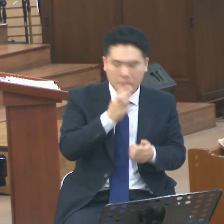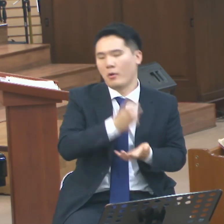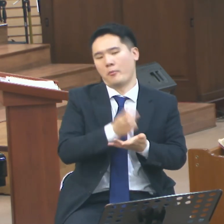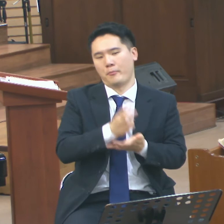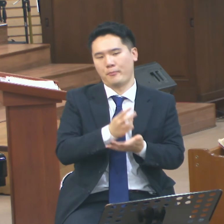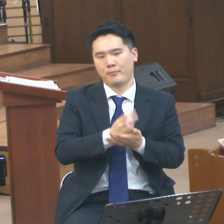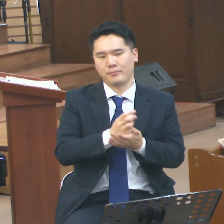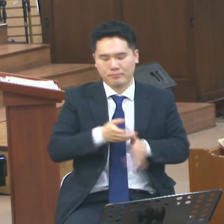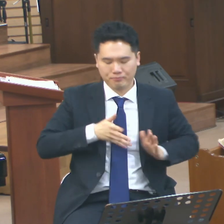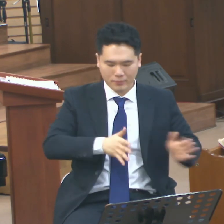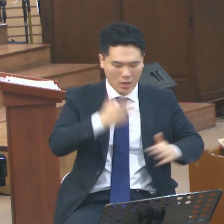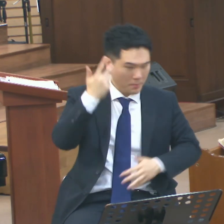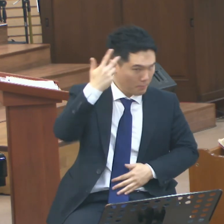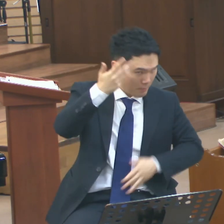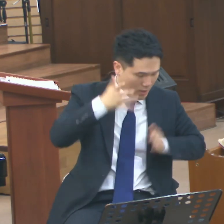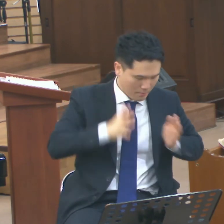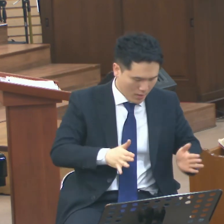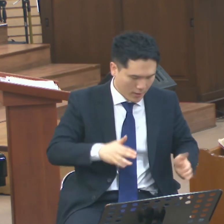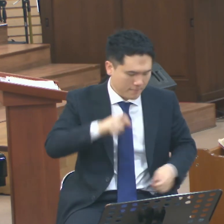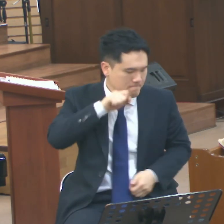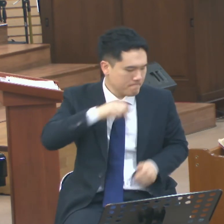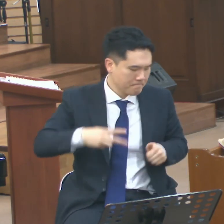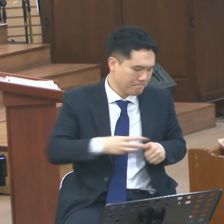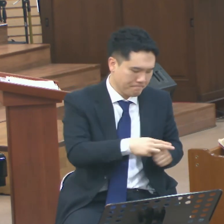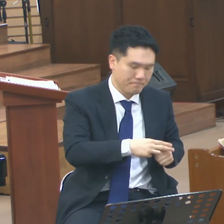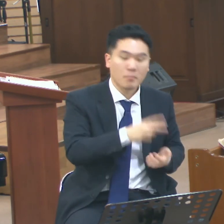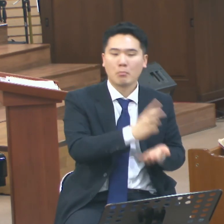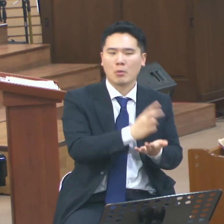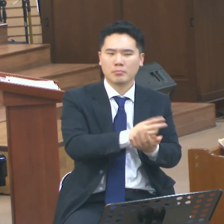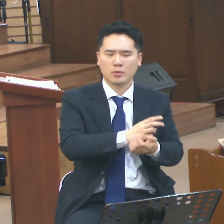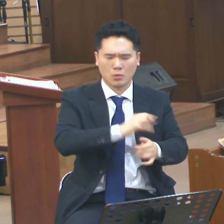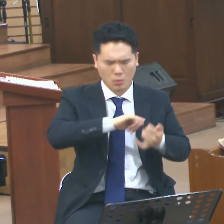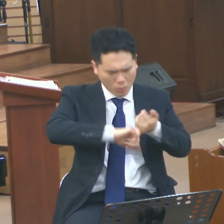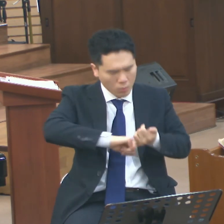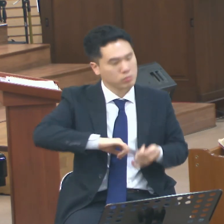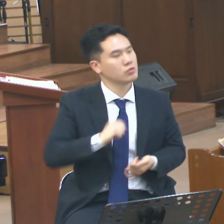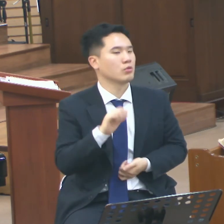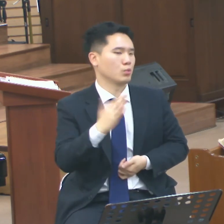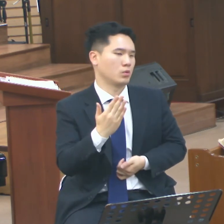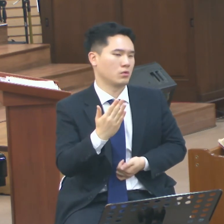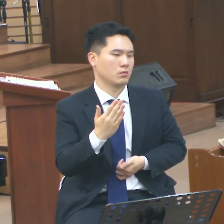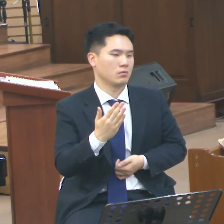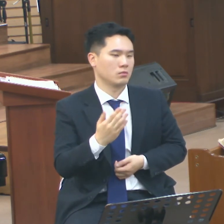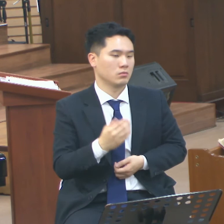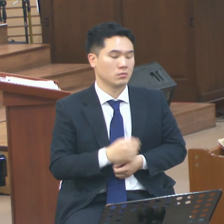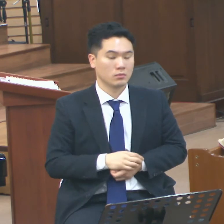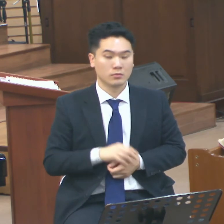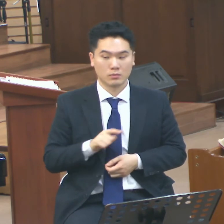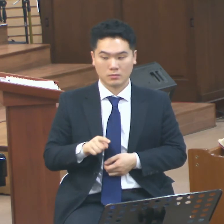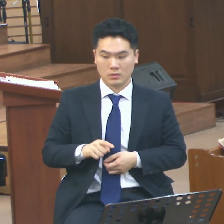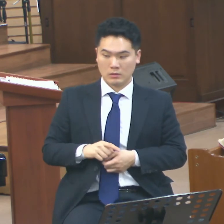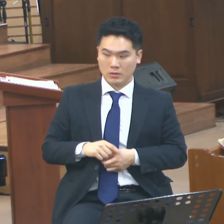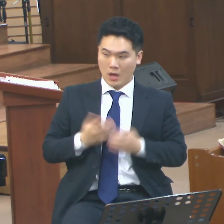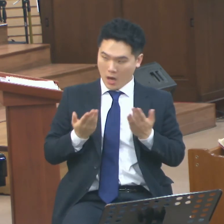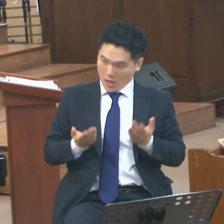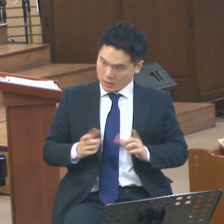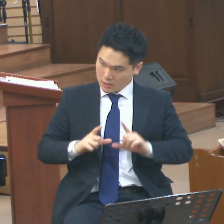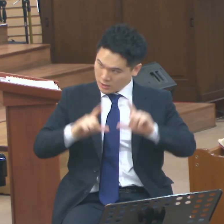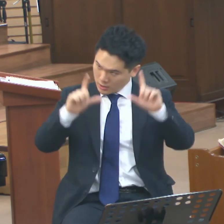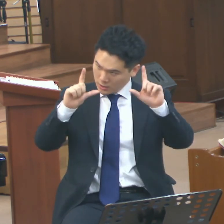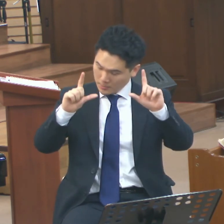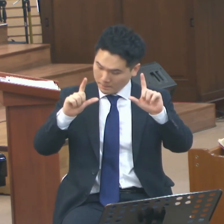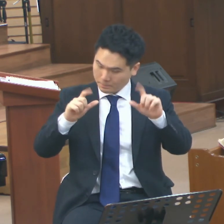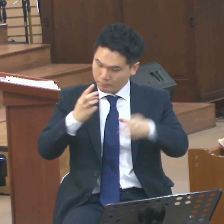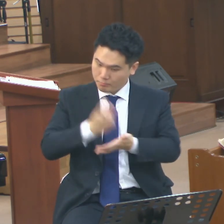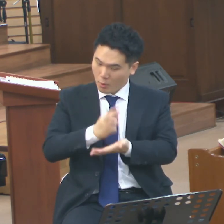근데 안식일인데 애가 8일이 됐어요. 그러면 유대인들은 할례를 행해도 된다고 봤어요. 왜냐하면 안식일